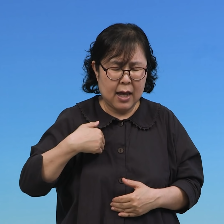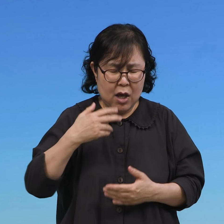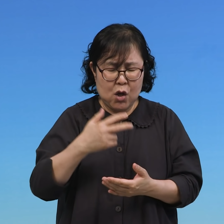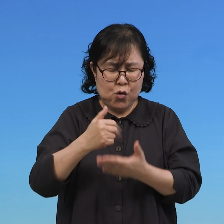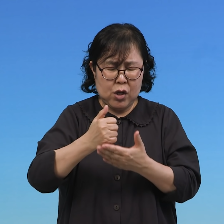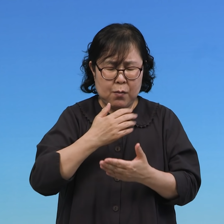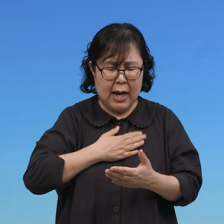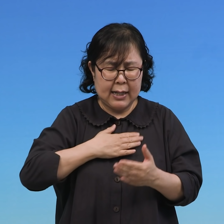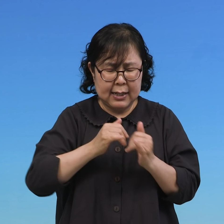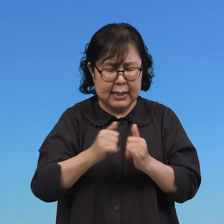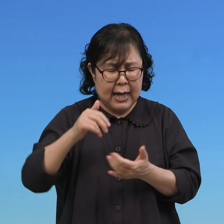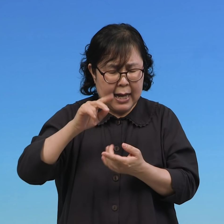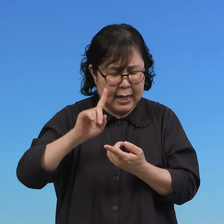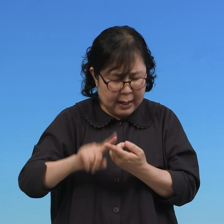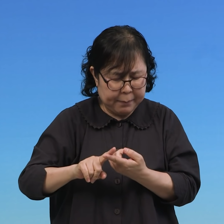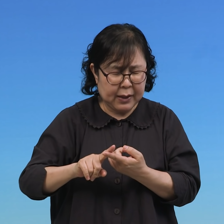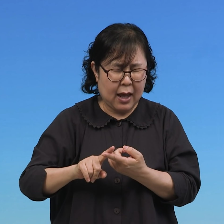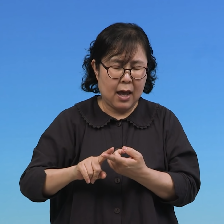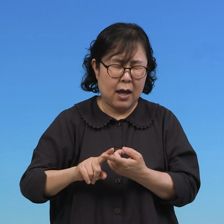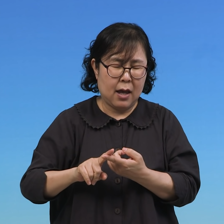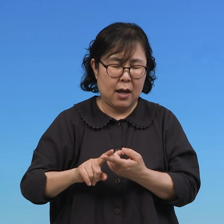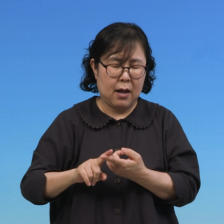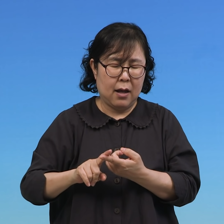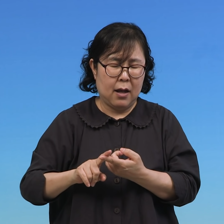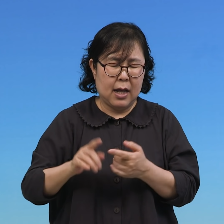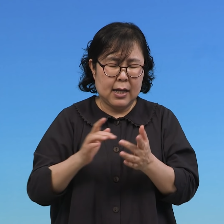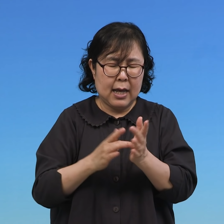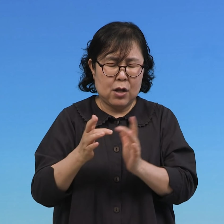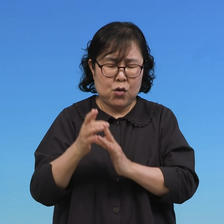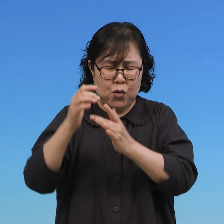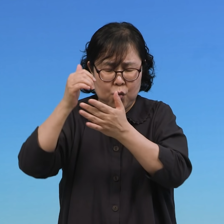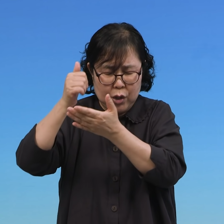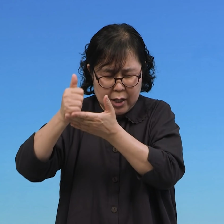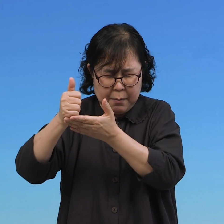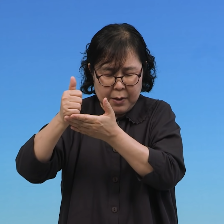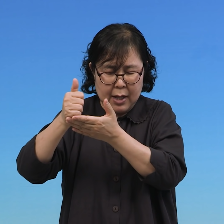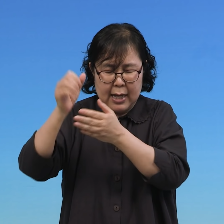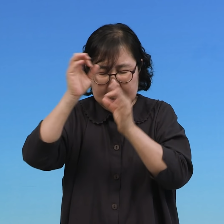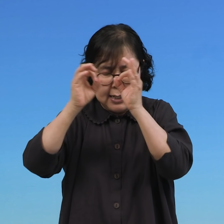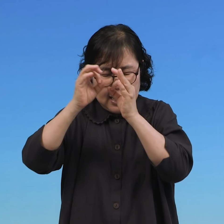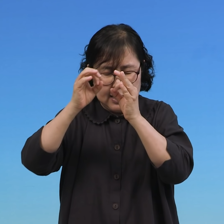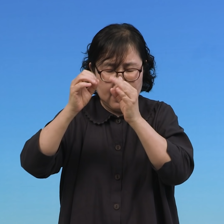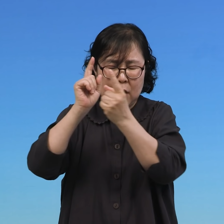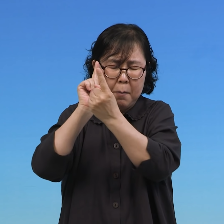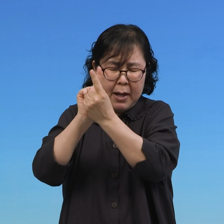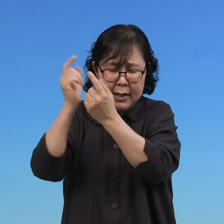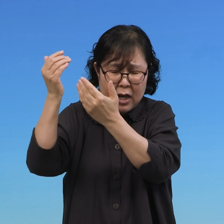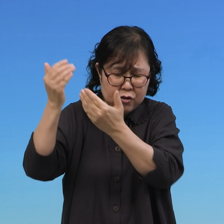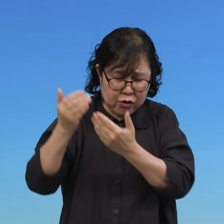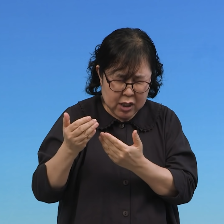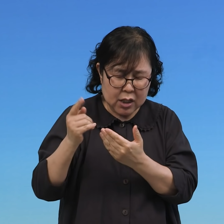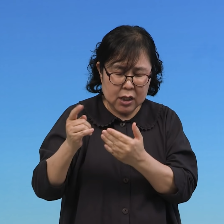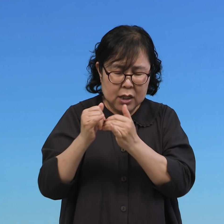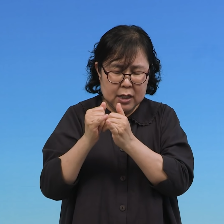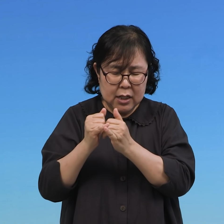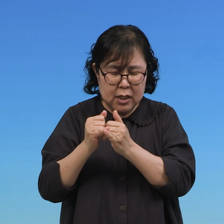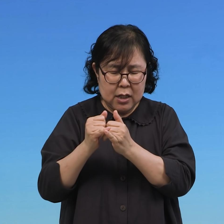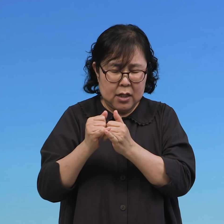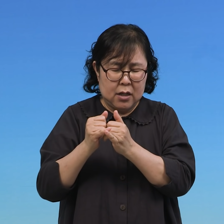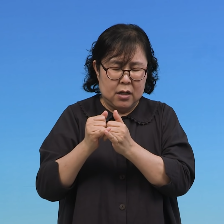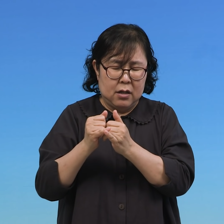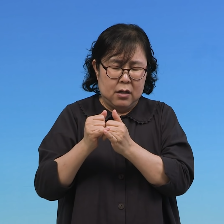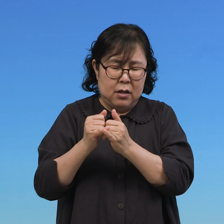여유롭게 주님을 아는 자답게 그렇게 하나님 예수님이 찾아온 그